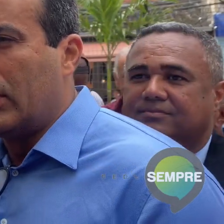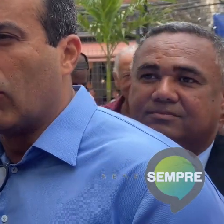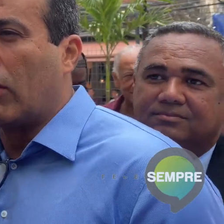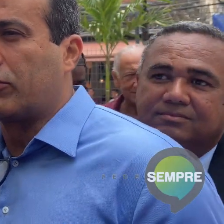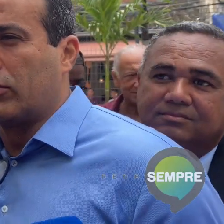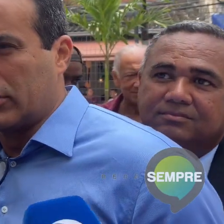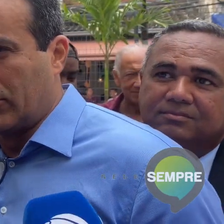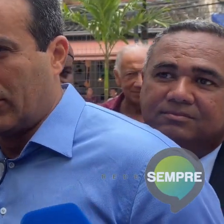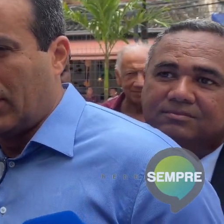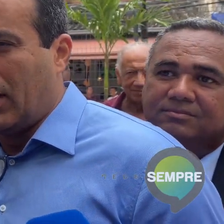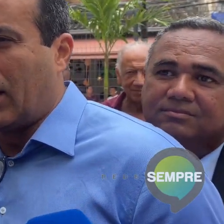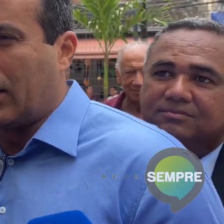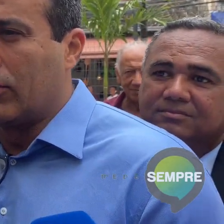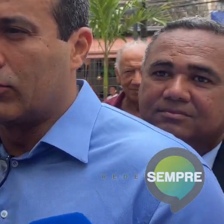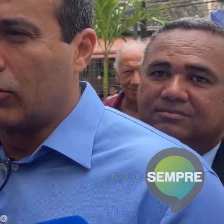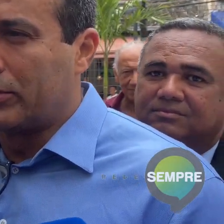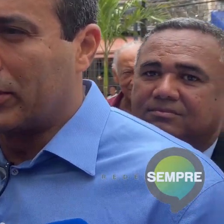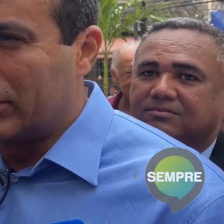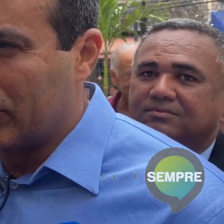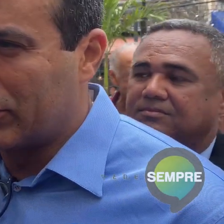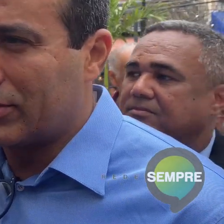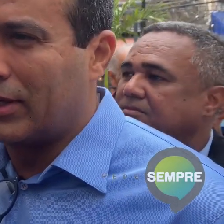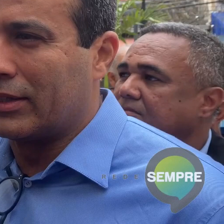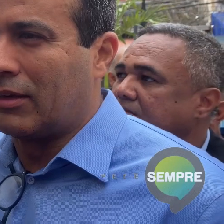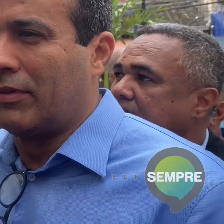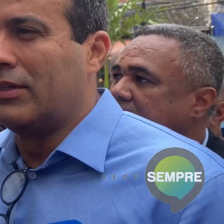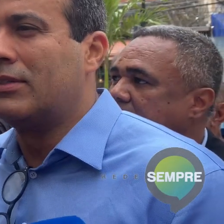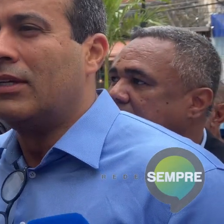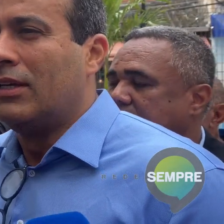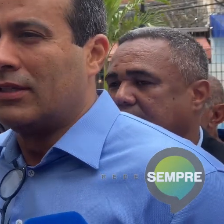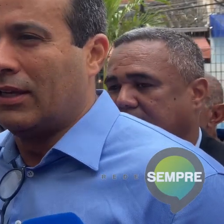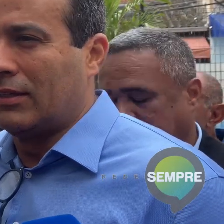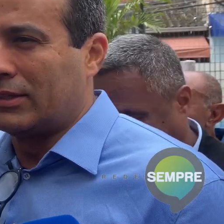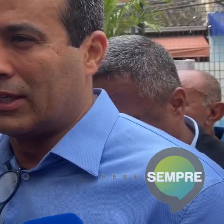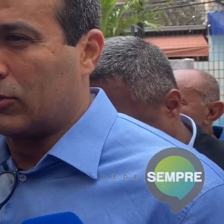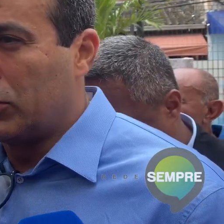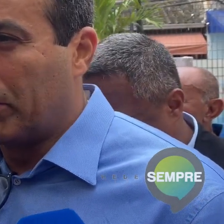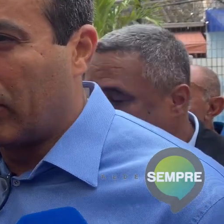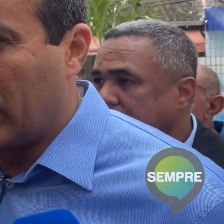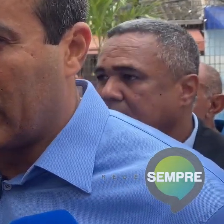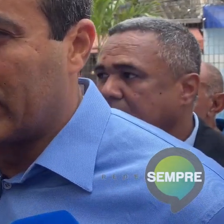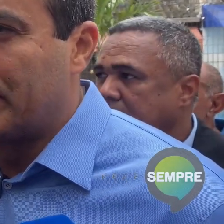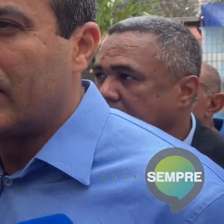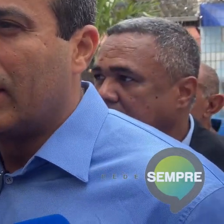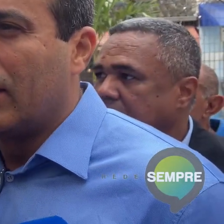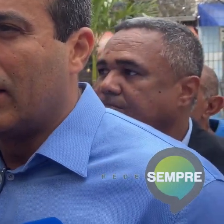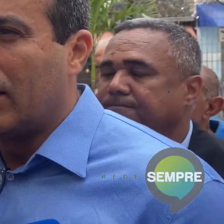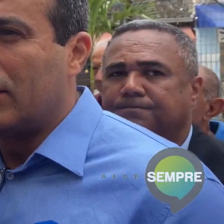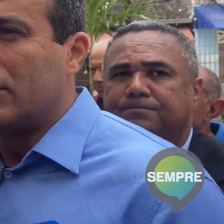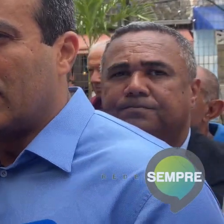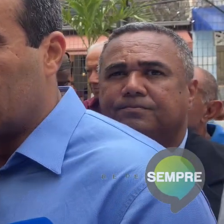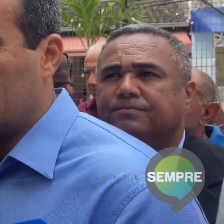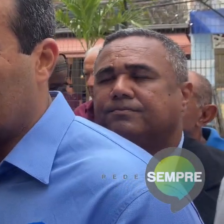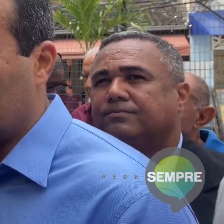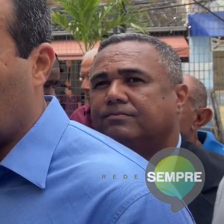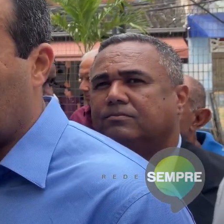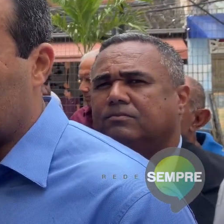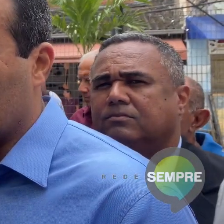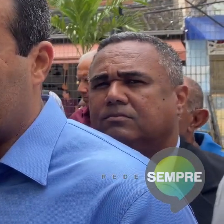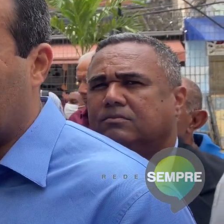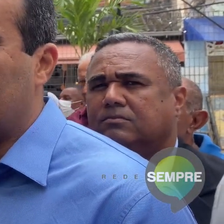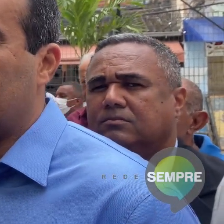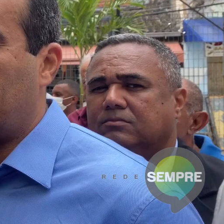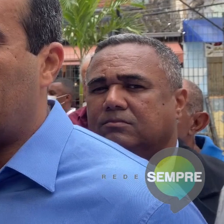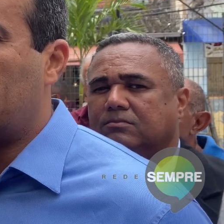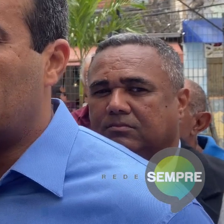negro e ao afroturismo. Aqui um dos objetivos é através da geração de emprego e renda, reduzir as